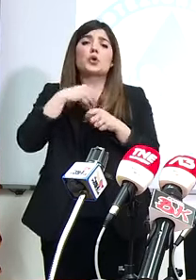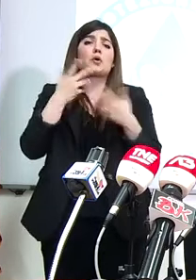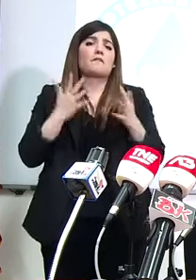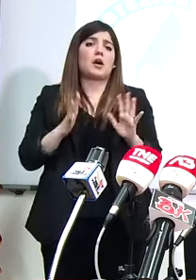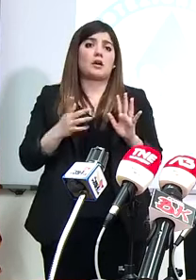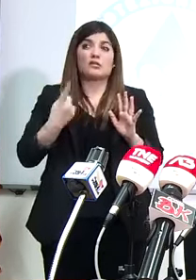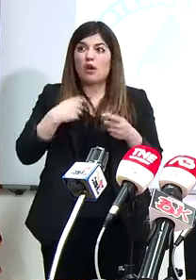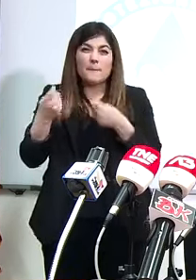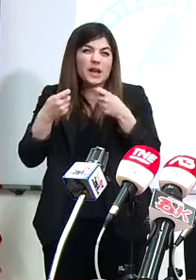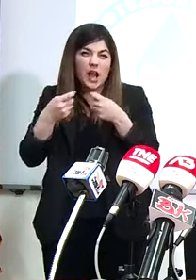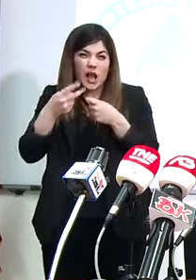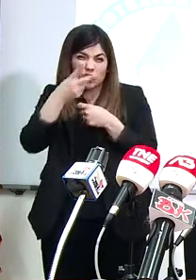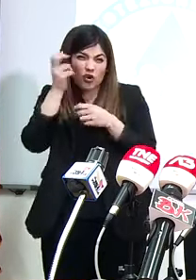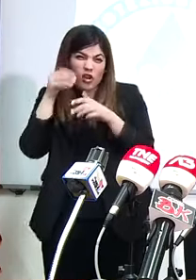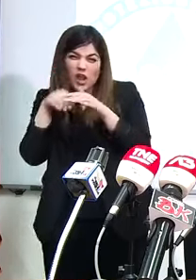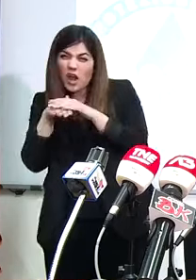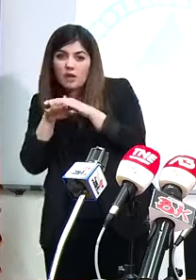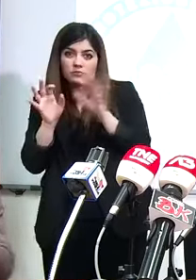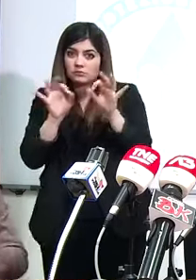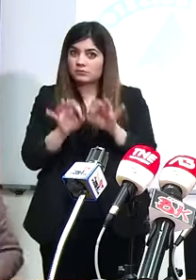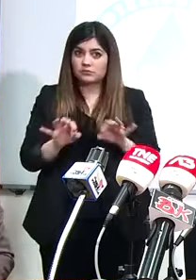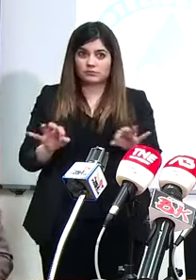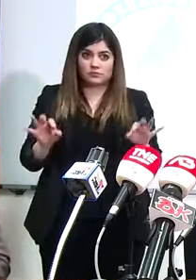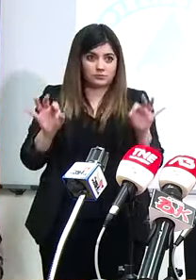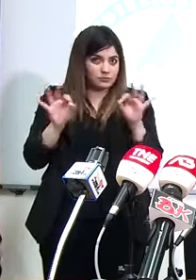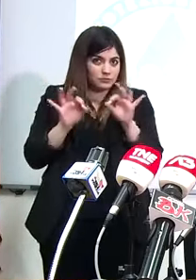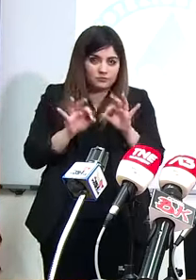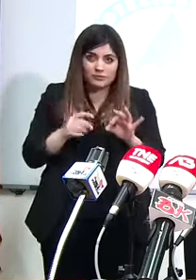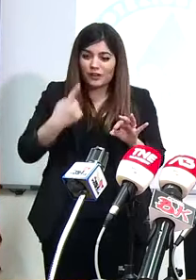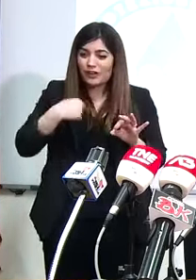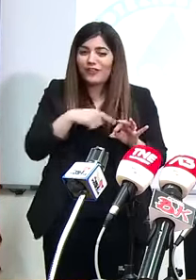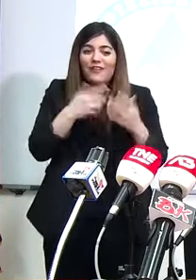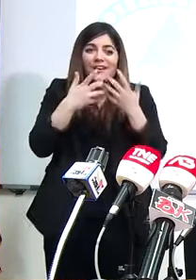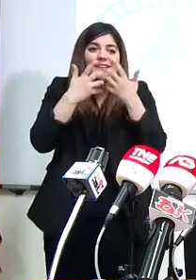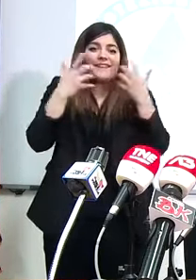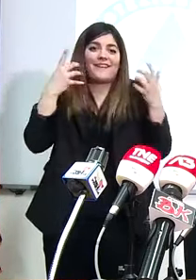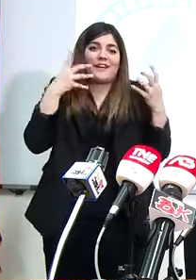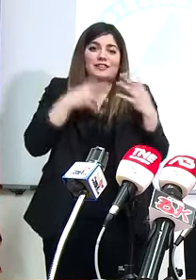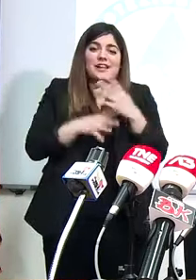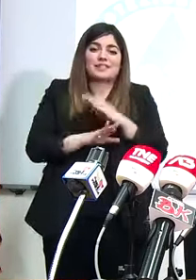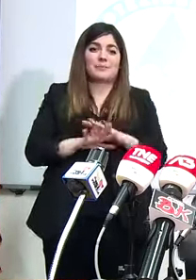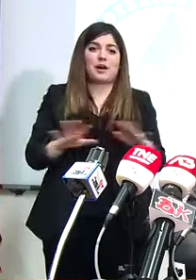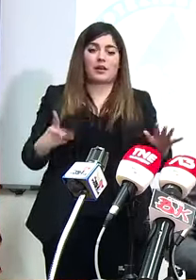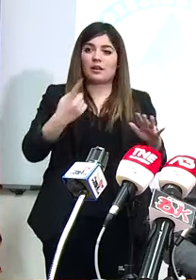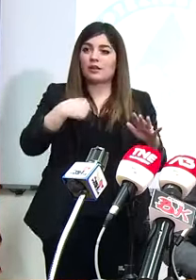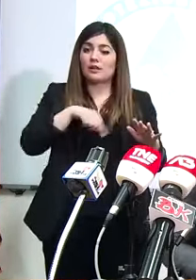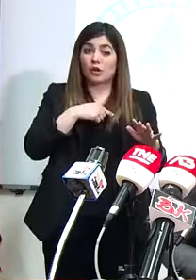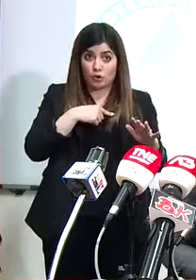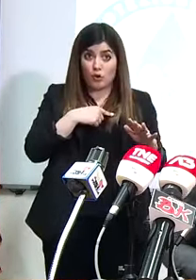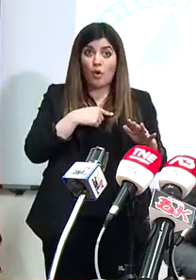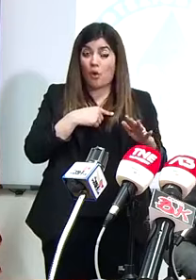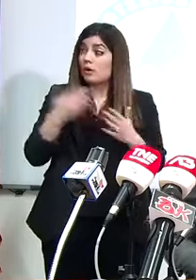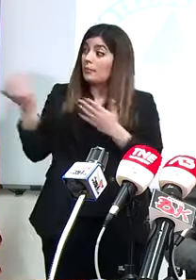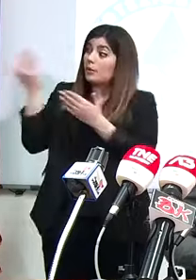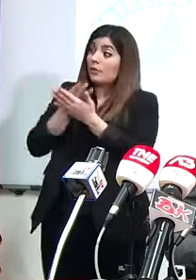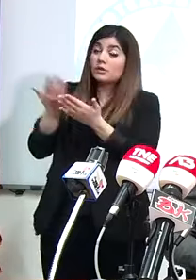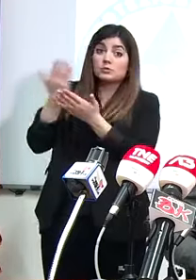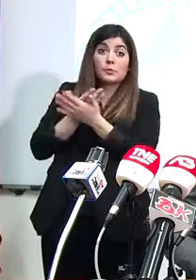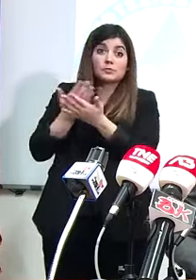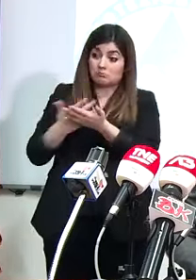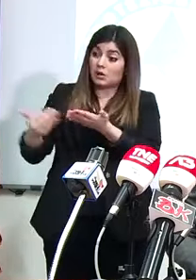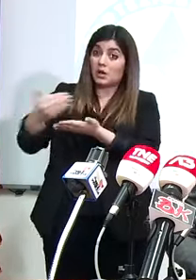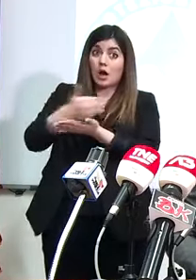siamo andati a mercanteggiare non mi ha fatto nulla di tutto questo abbiamo raccolto delle istanze abbiamo avvisato le autorità che le istanze